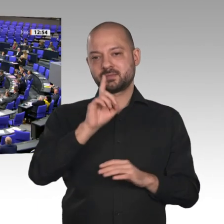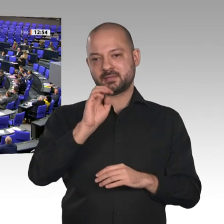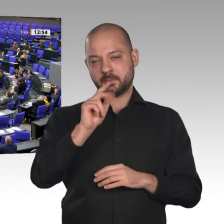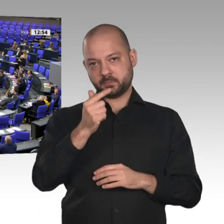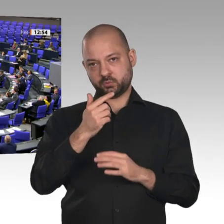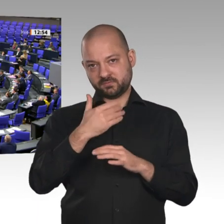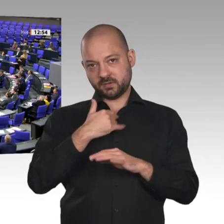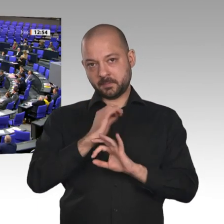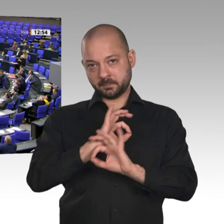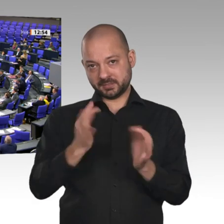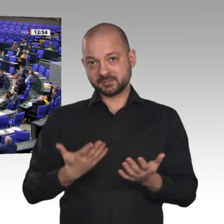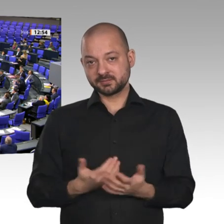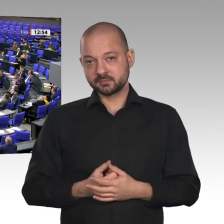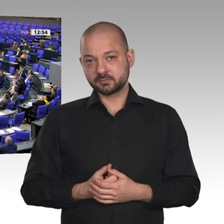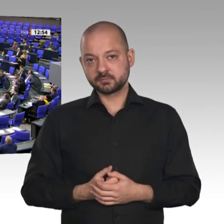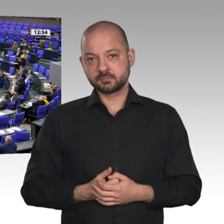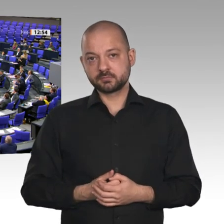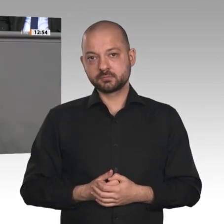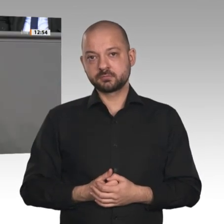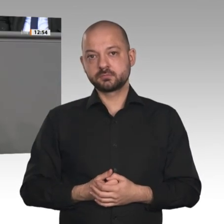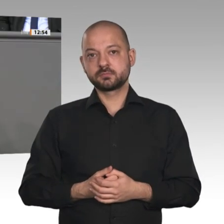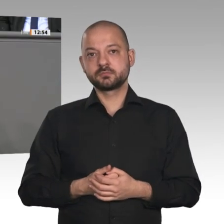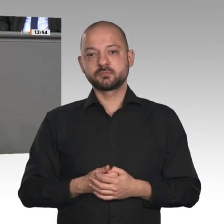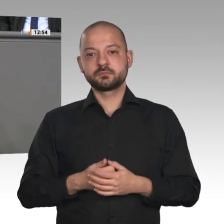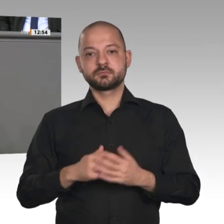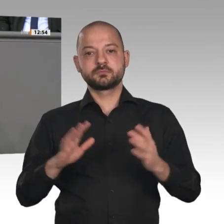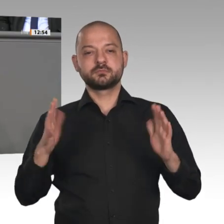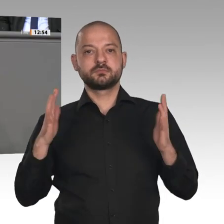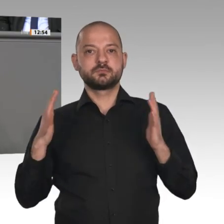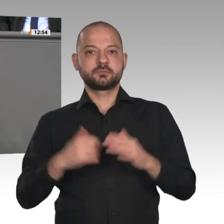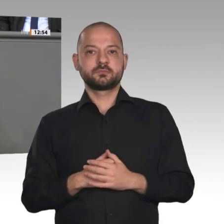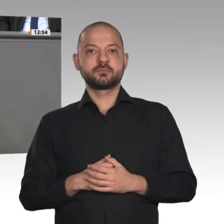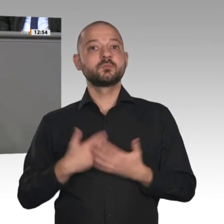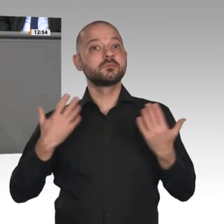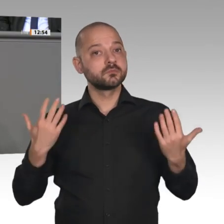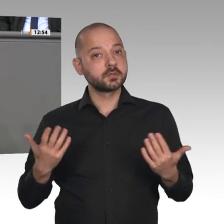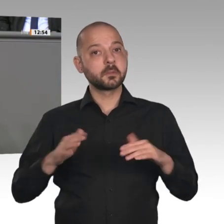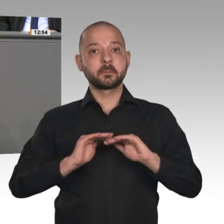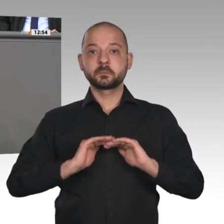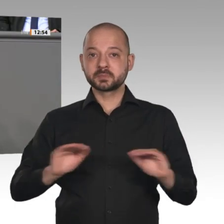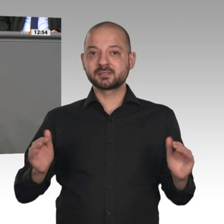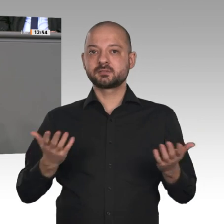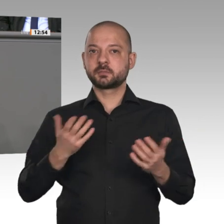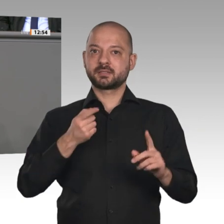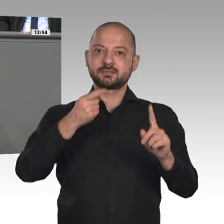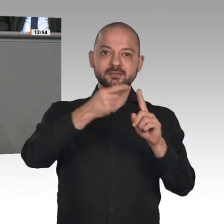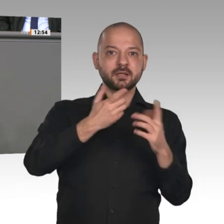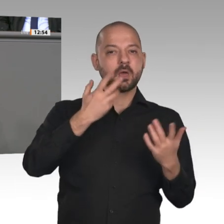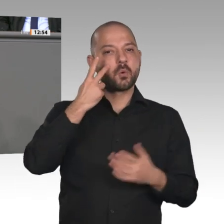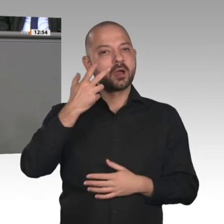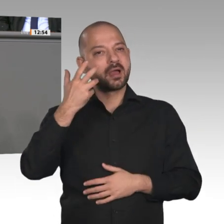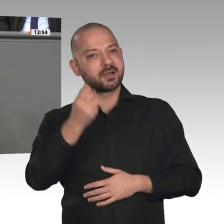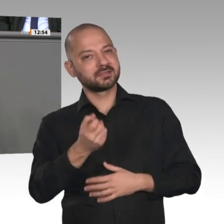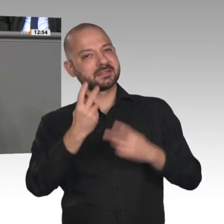Generell aber stimmen wir bei dem Ziel und der Erkenntnis, wie wichtig es ist, Menschen zu erfassen